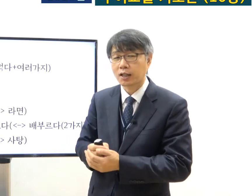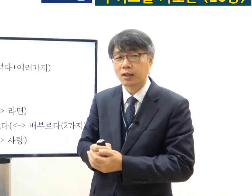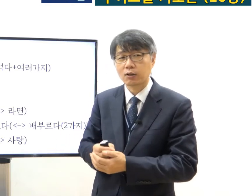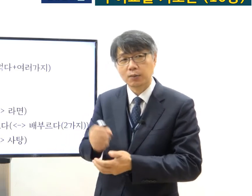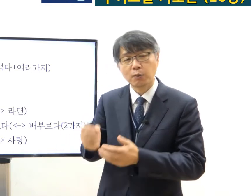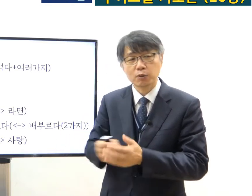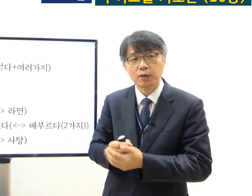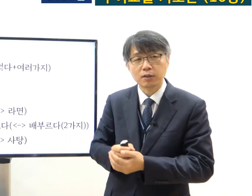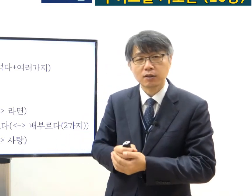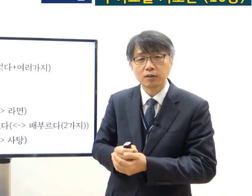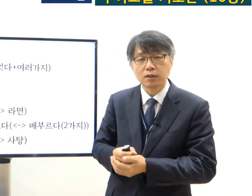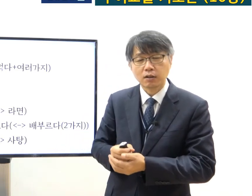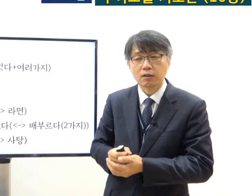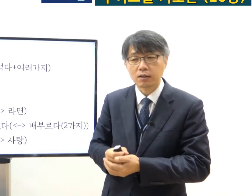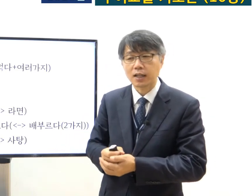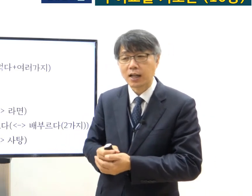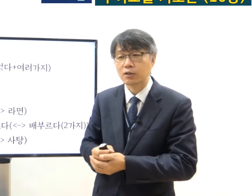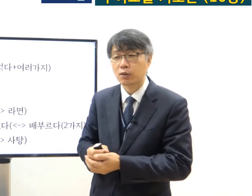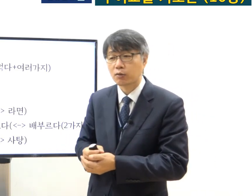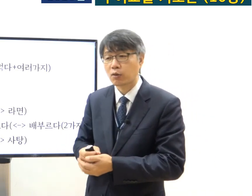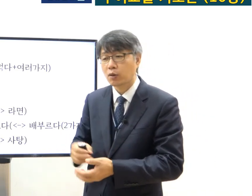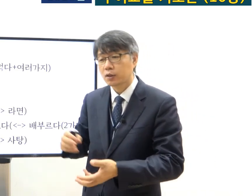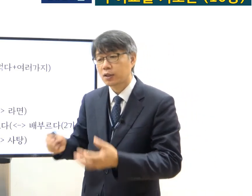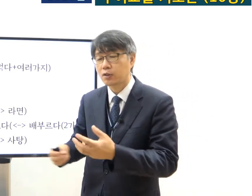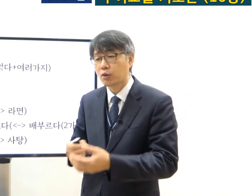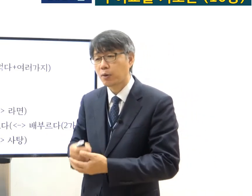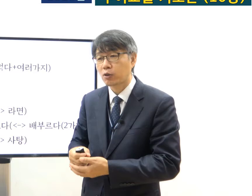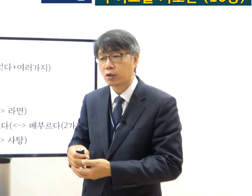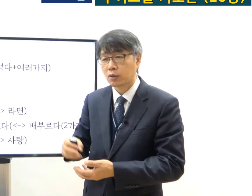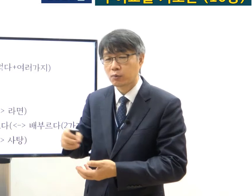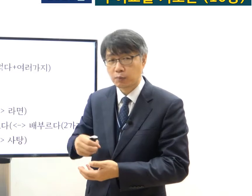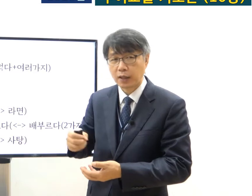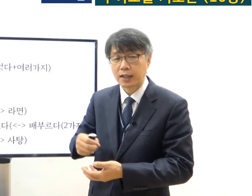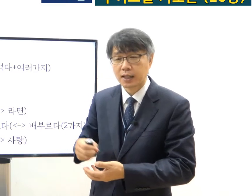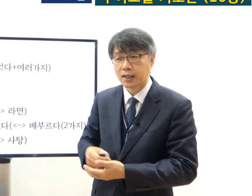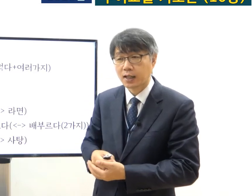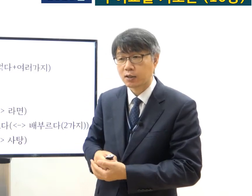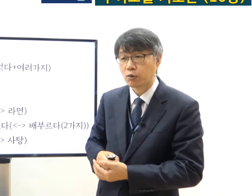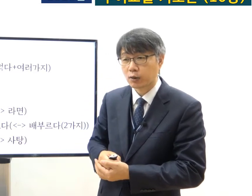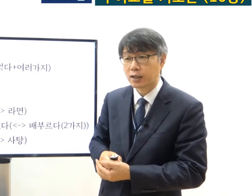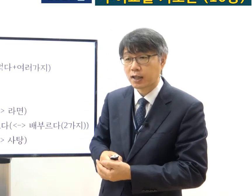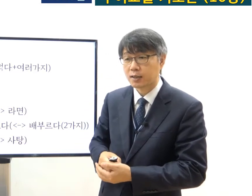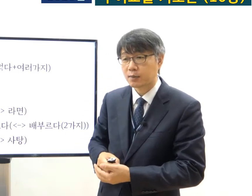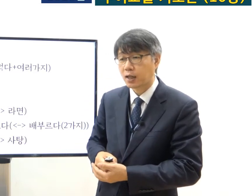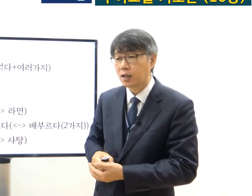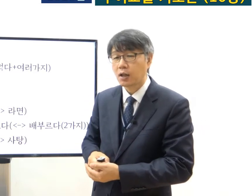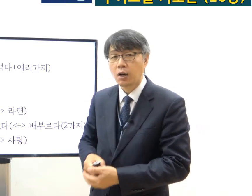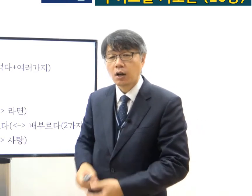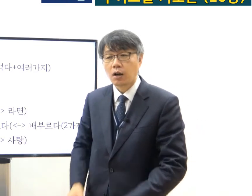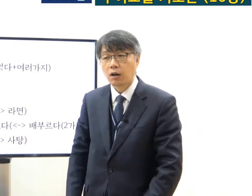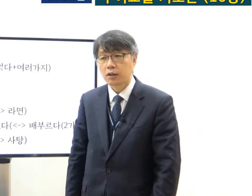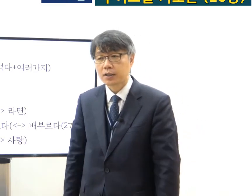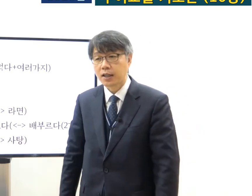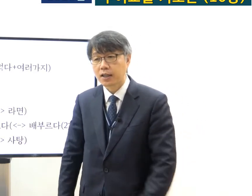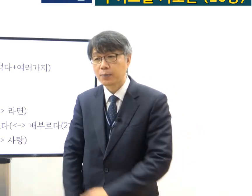같아요. 그래서 보시면서 더 따라 하셔도 되고요. 지난주에 배웠던 것처럼 좀 간단하게 하셔도 될 것 같습니다. 이제